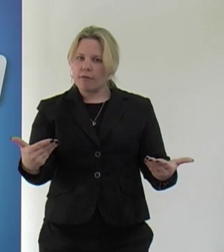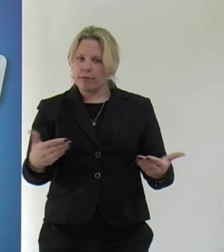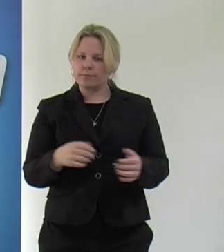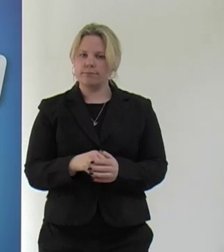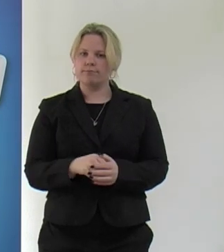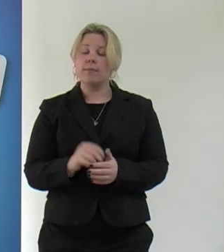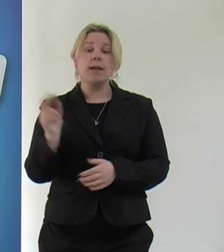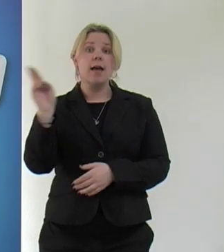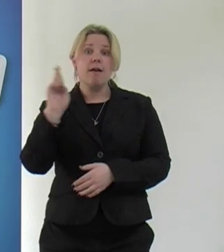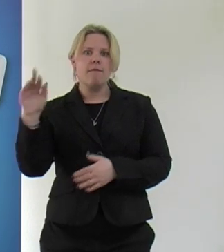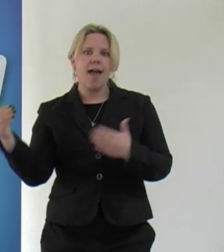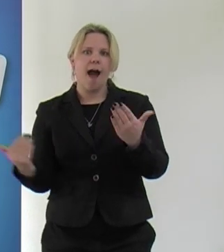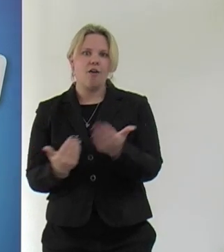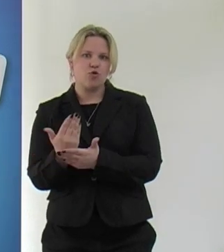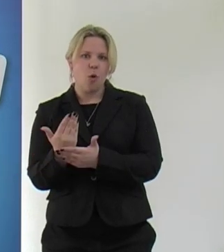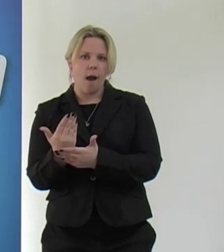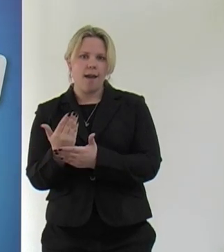Ministerpräsident oder Ministerpräsidentin?